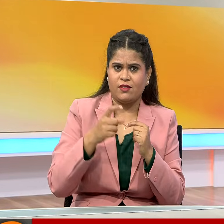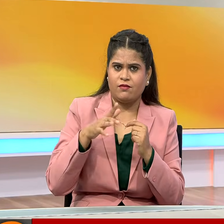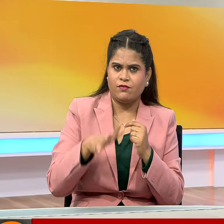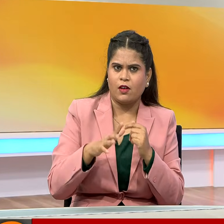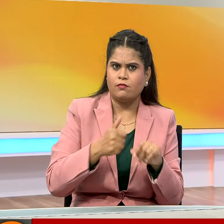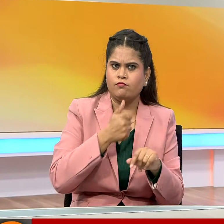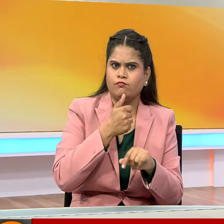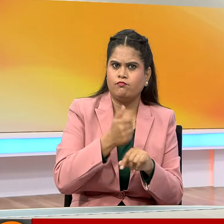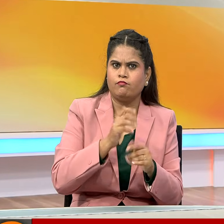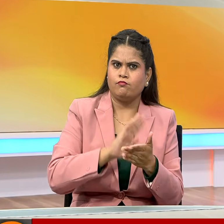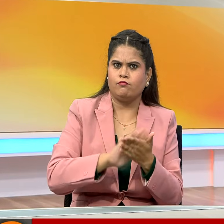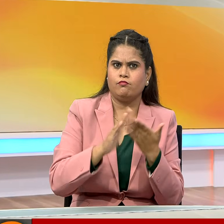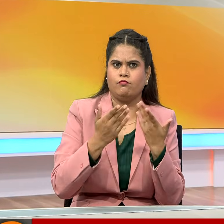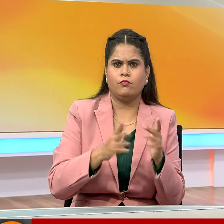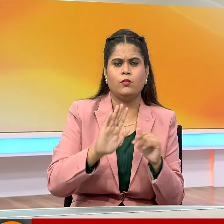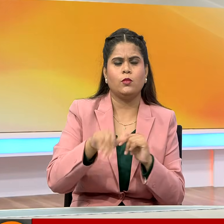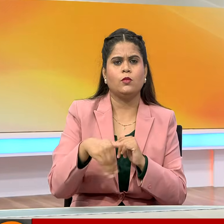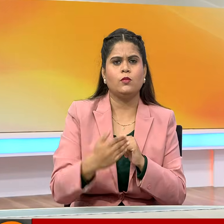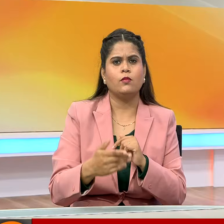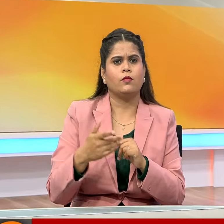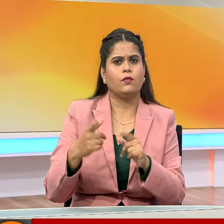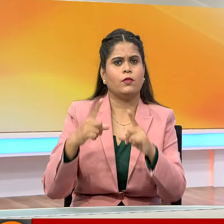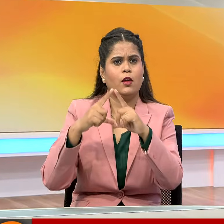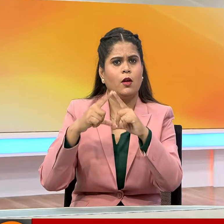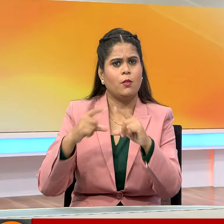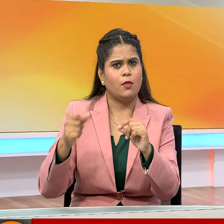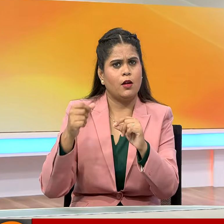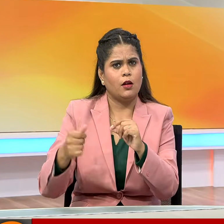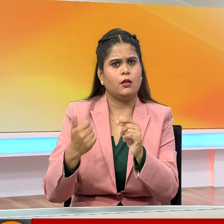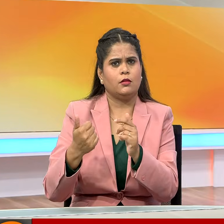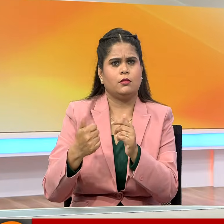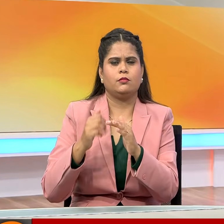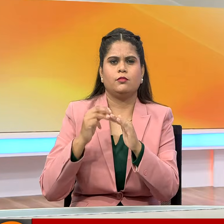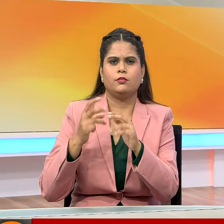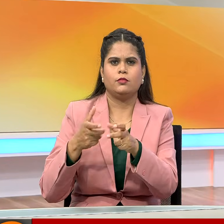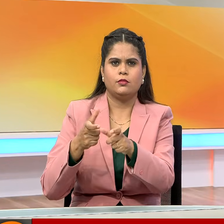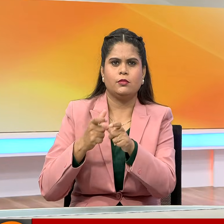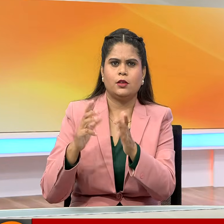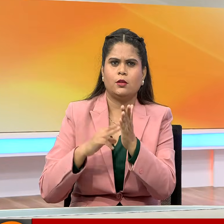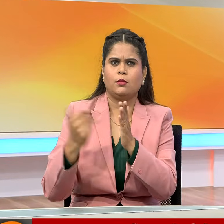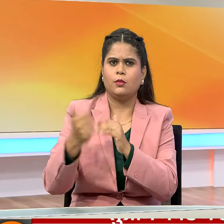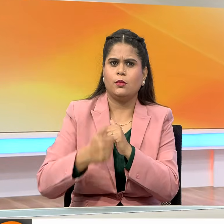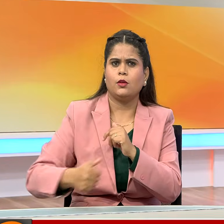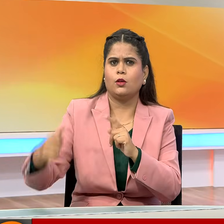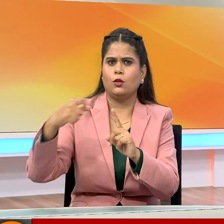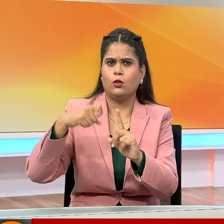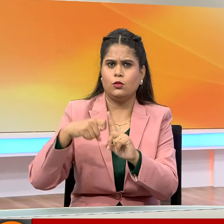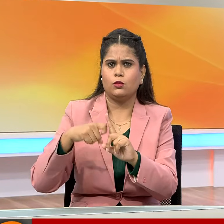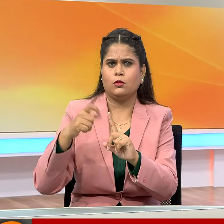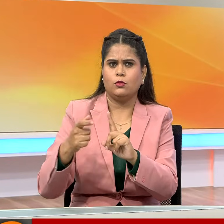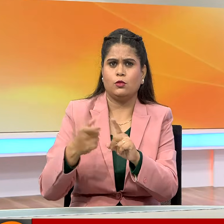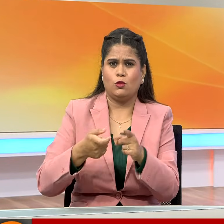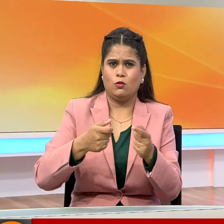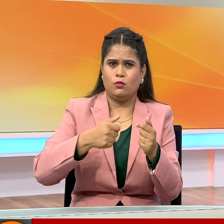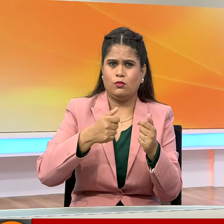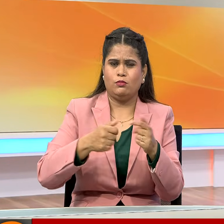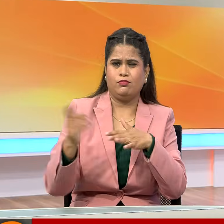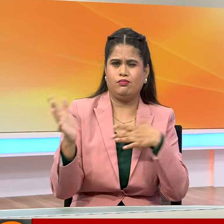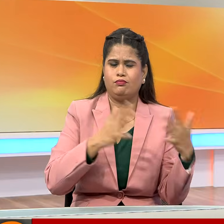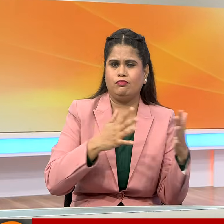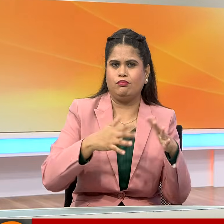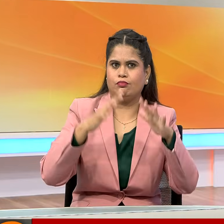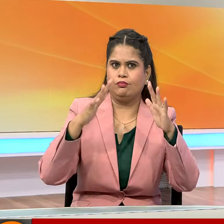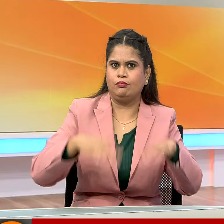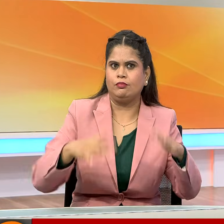करेंगे। वहीं जापान के रक्षा मंत्री शिंजिरो कोइजुमी ने कुमामोटो में भूकंप से प्रभावित लोगों के प्रति भारत